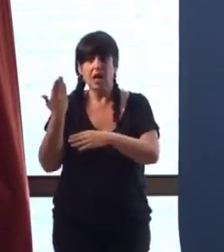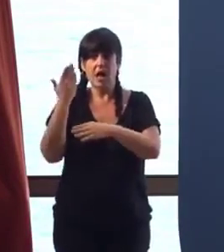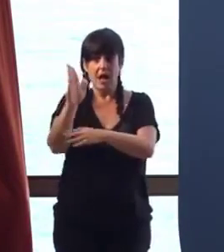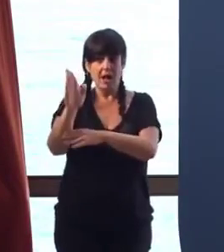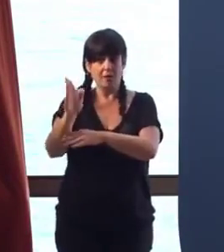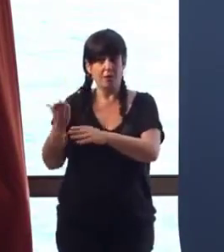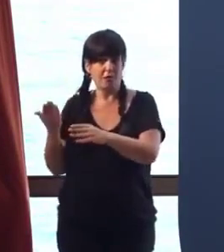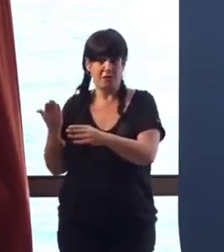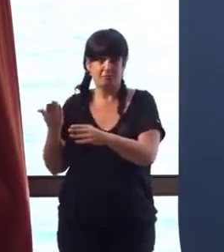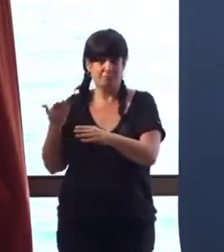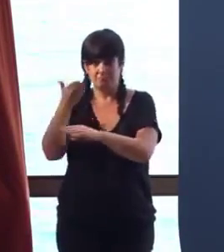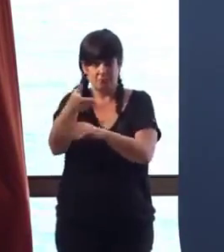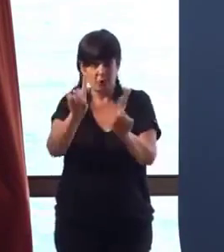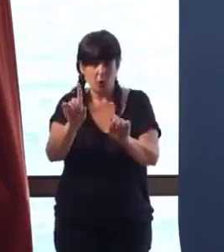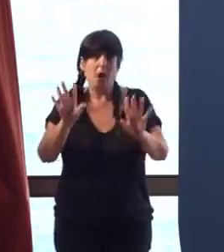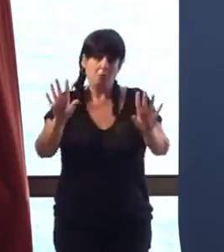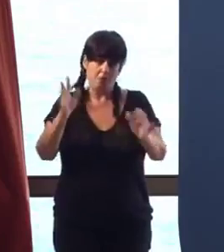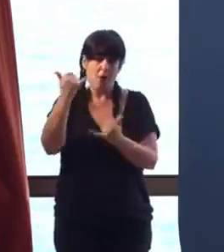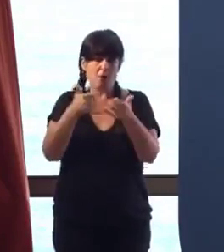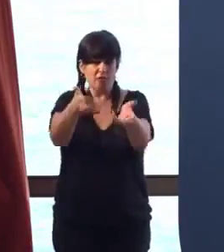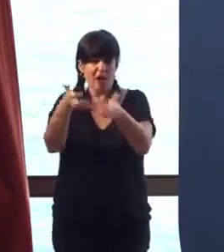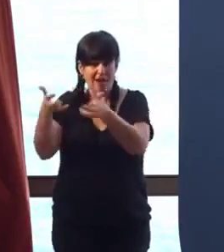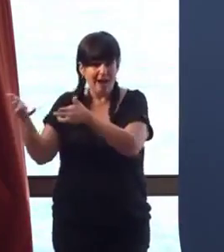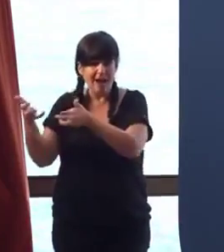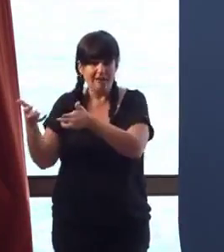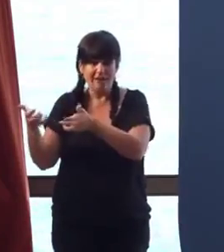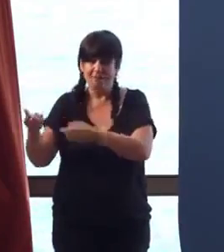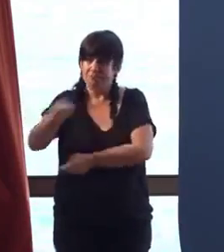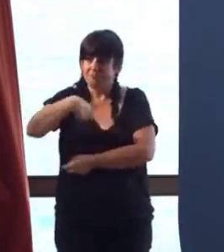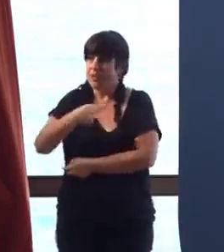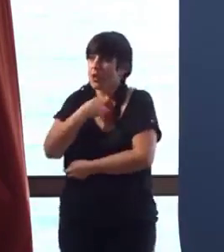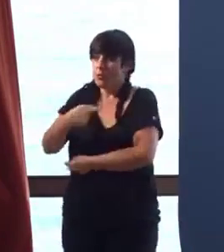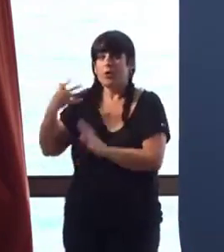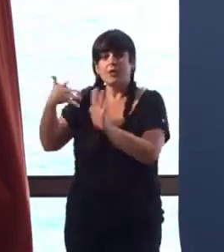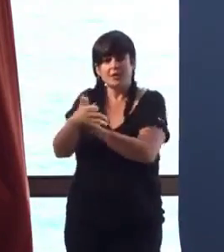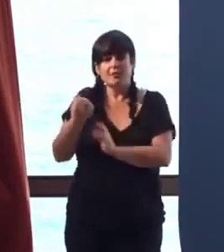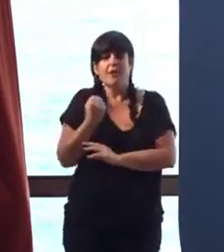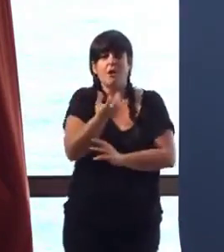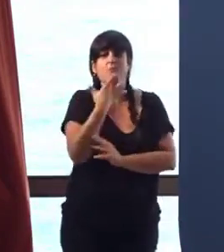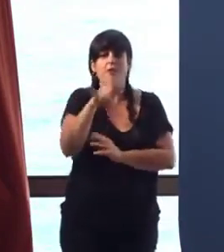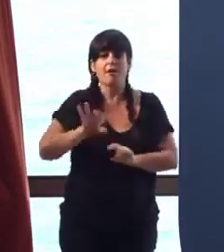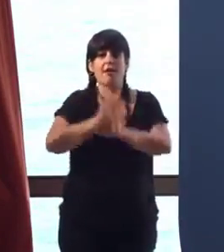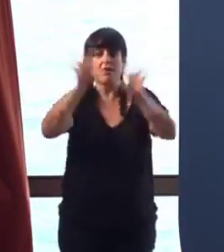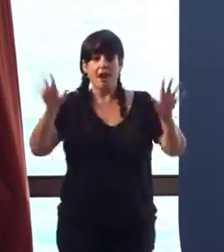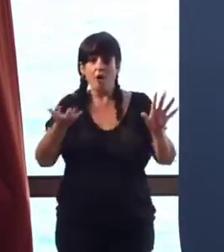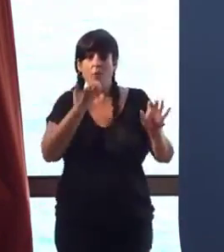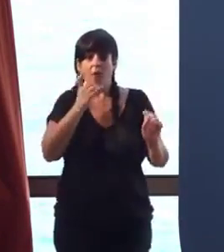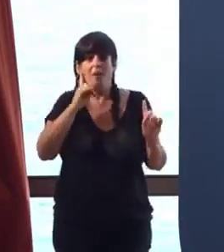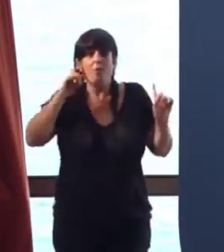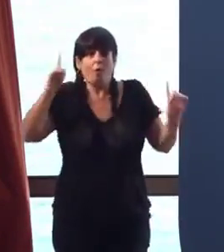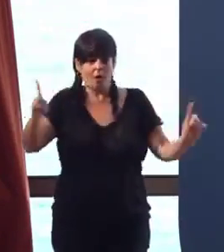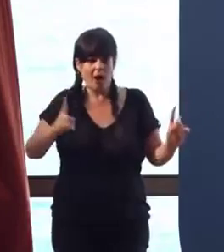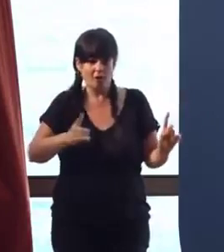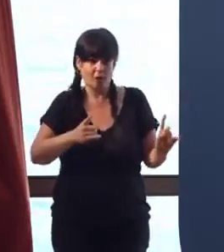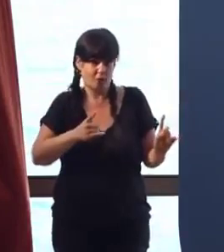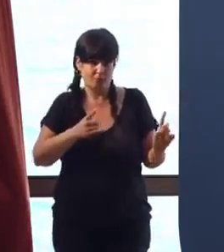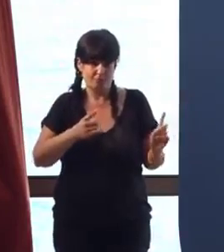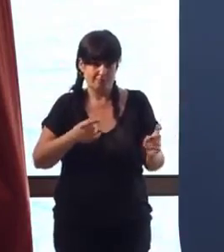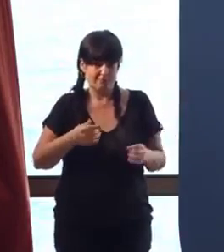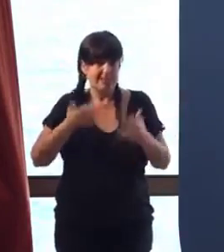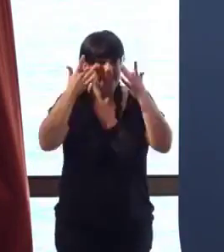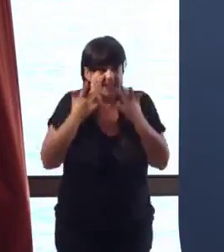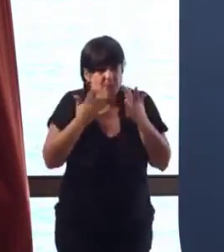diciendo con quién estamos. Y claro que damos miedo, porque es imposible ser decente en política sin dar miedo a los sinvergüenzas que han